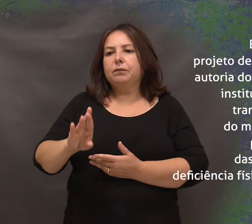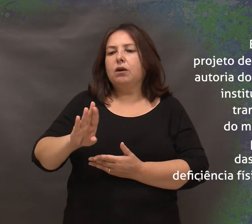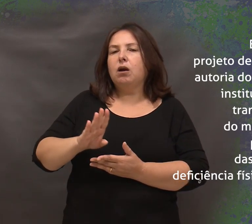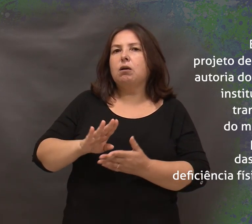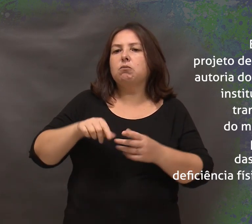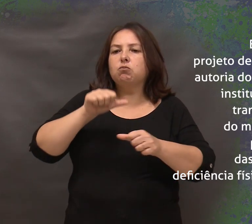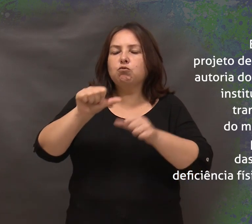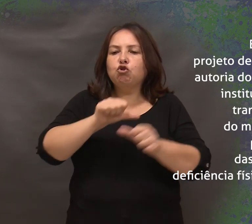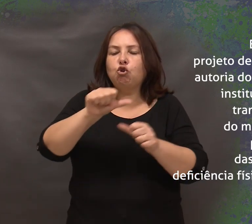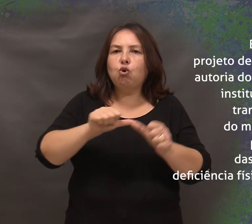Santa Maria